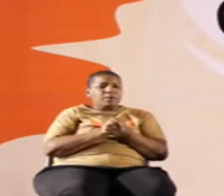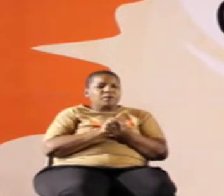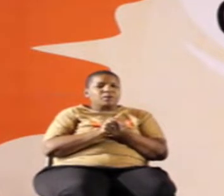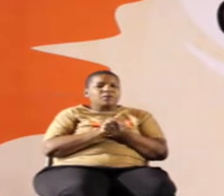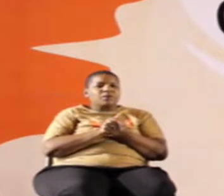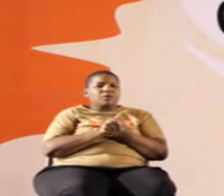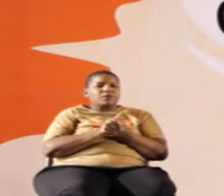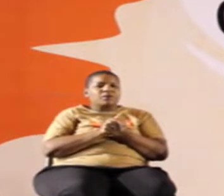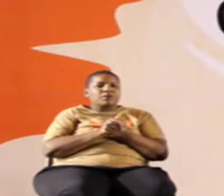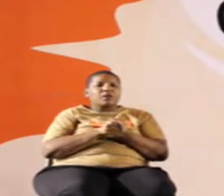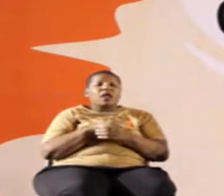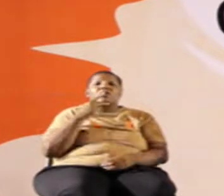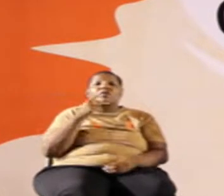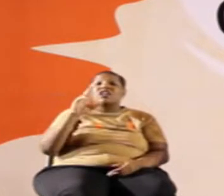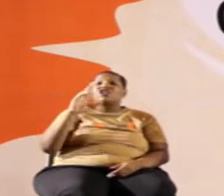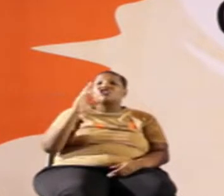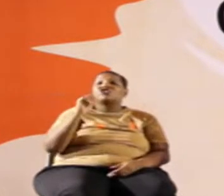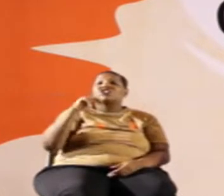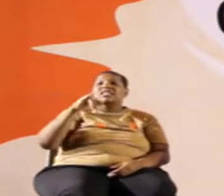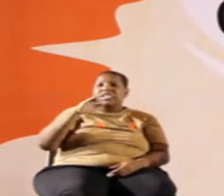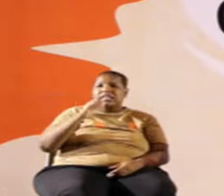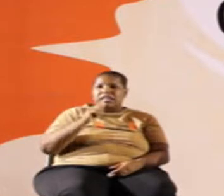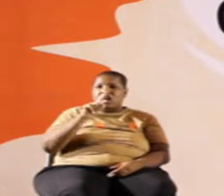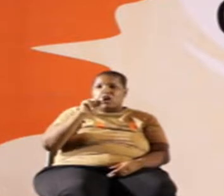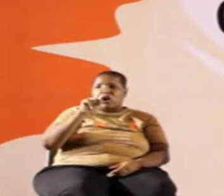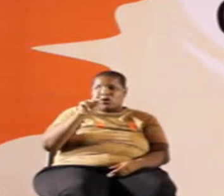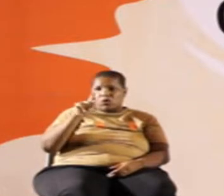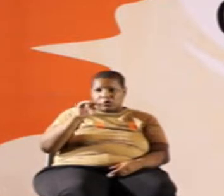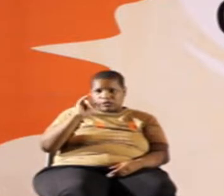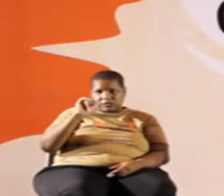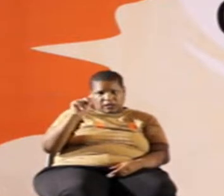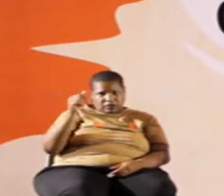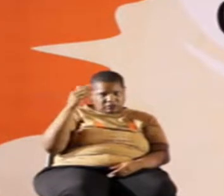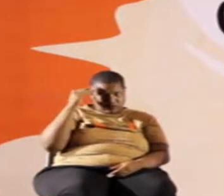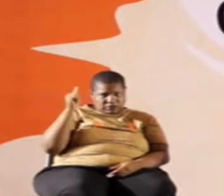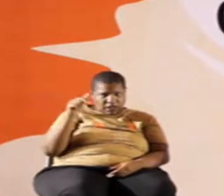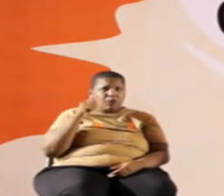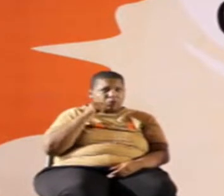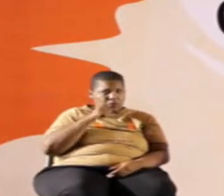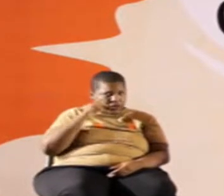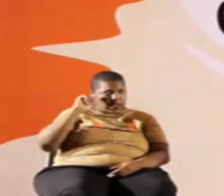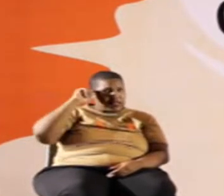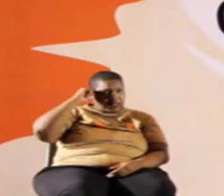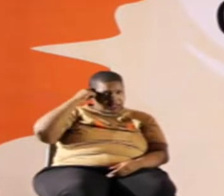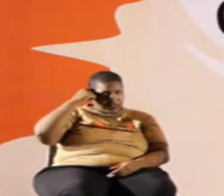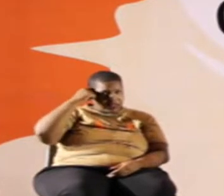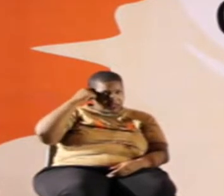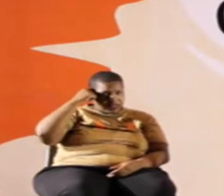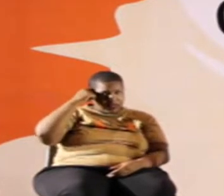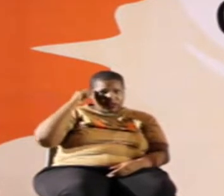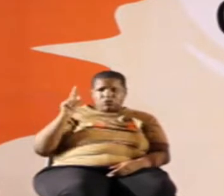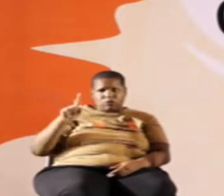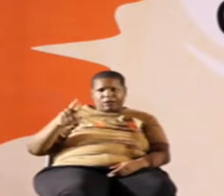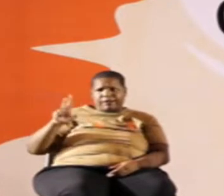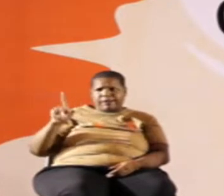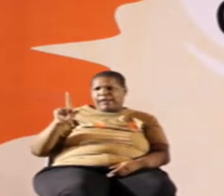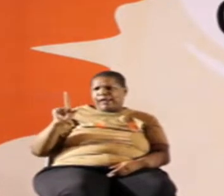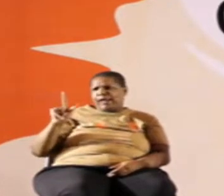Vou falar de Chiquinha Gonzaga. Todo mundo sabe que Chiquinha Gonzaga era uma mulher negra. Né? Não era Regina